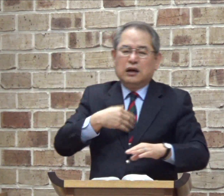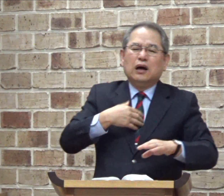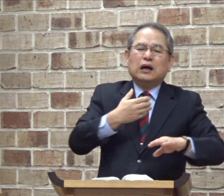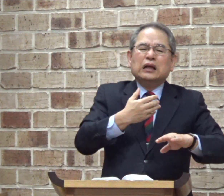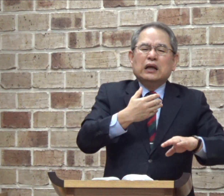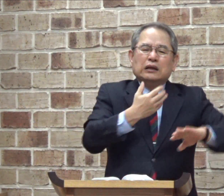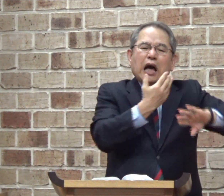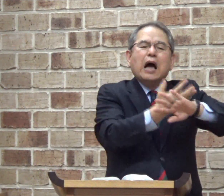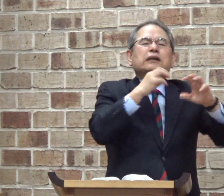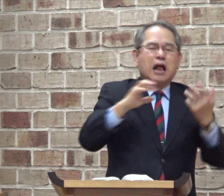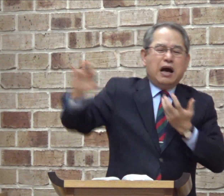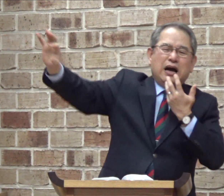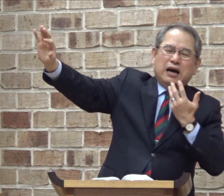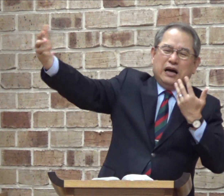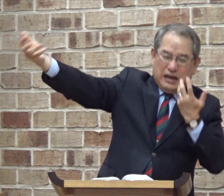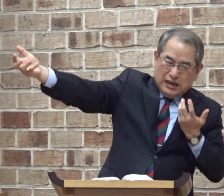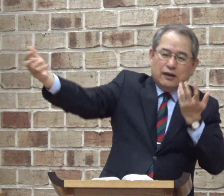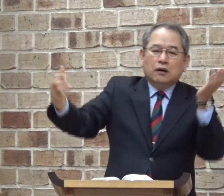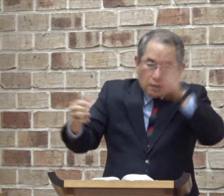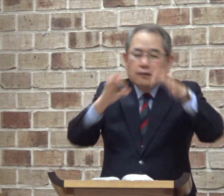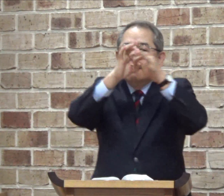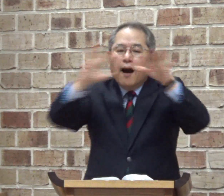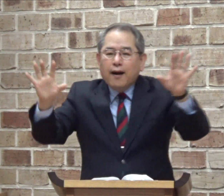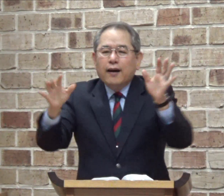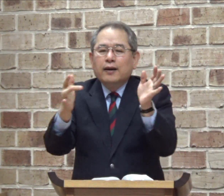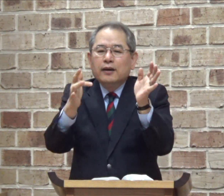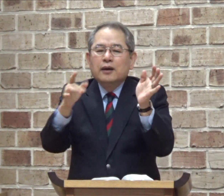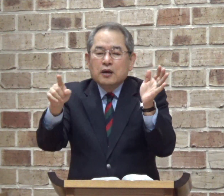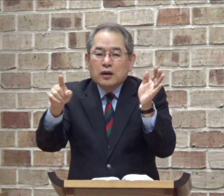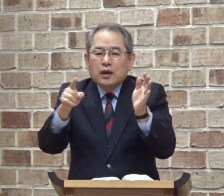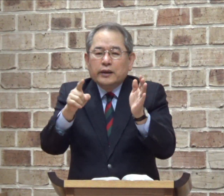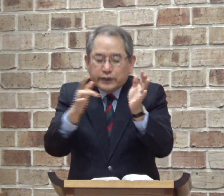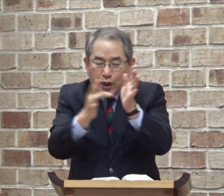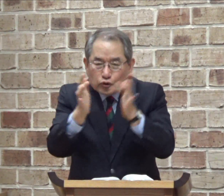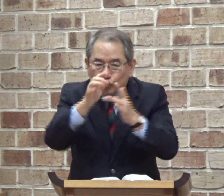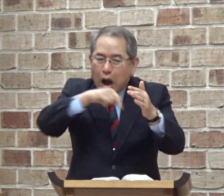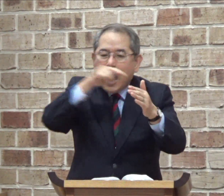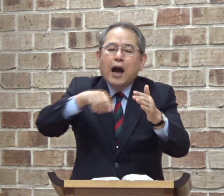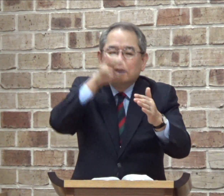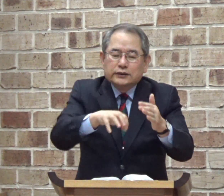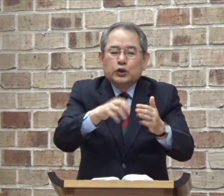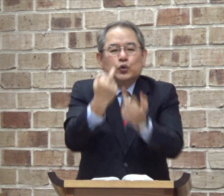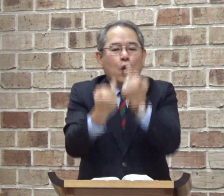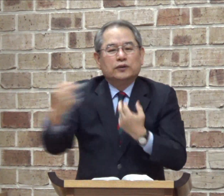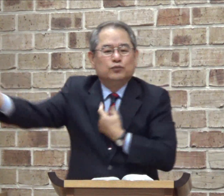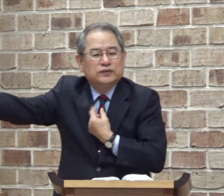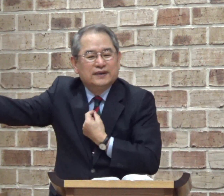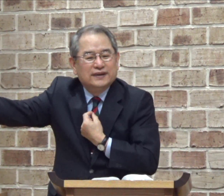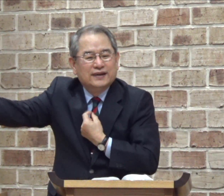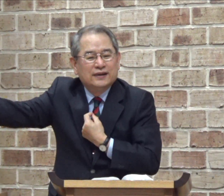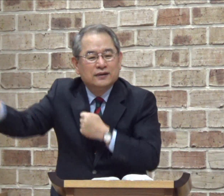예수 안에서 형제된 우리가 굶주리고 고통당할 때 그 어려움을 들었을 때 외면하지 아니하고